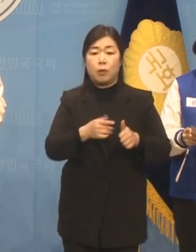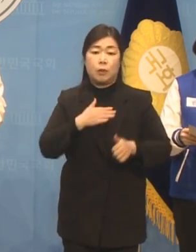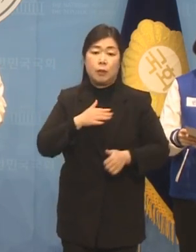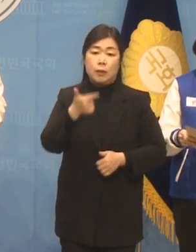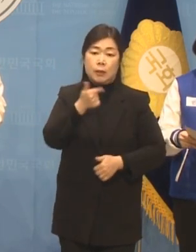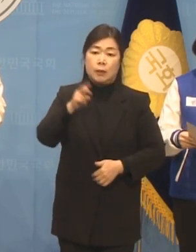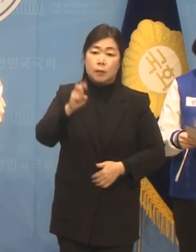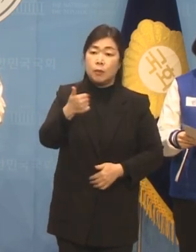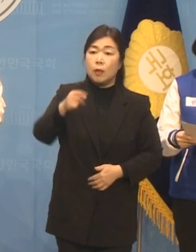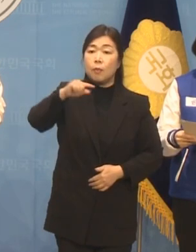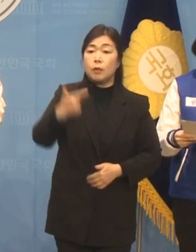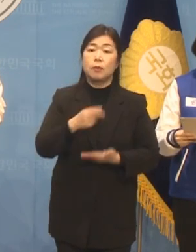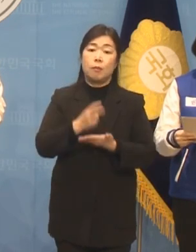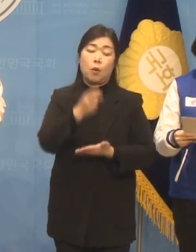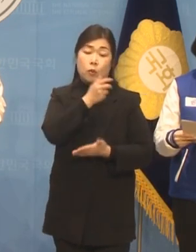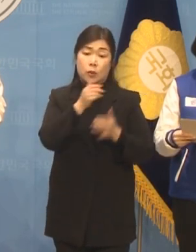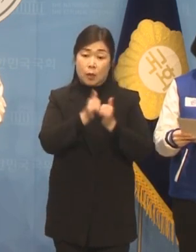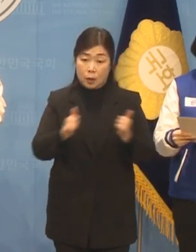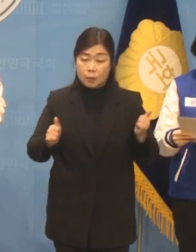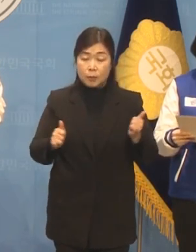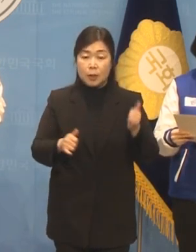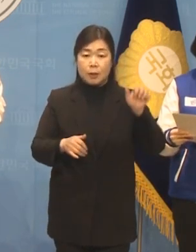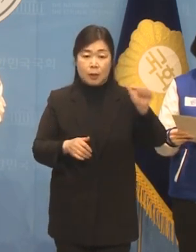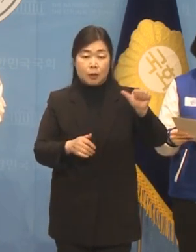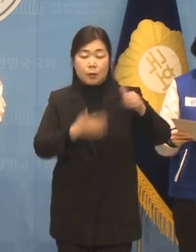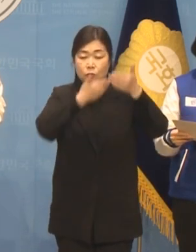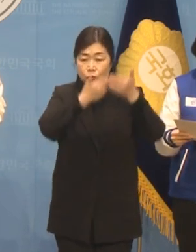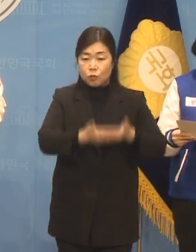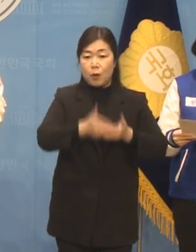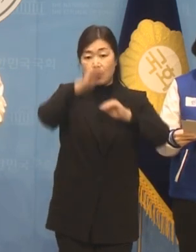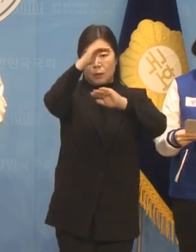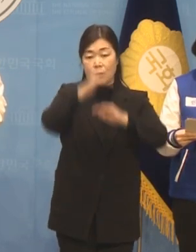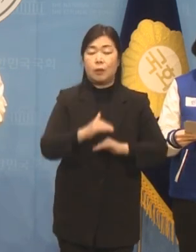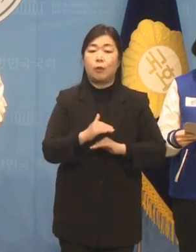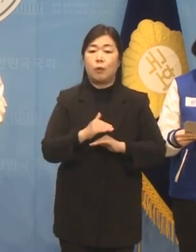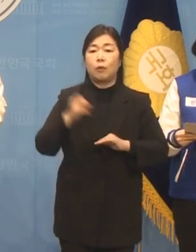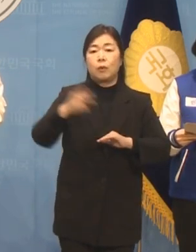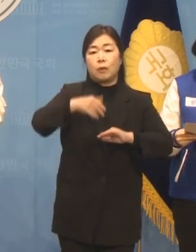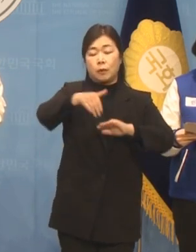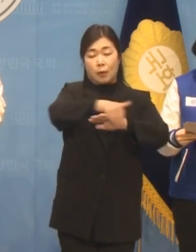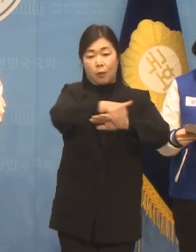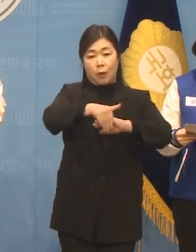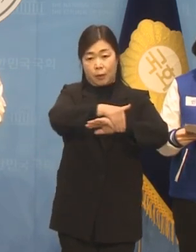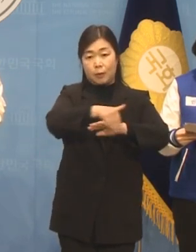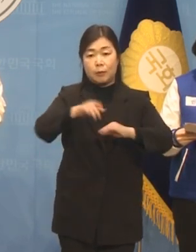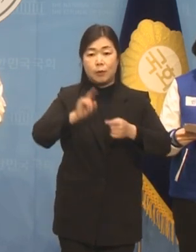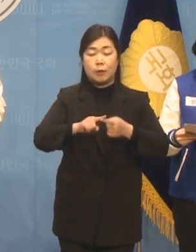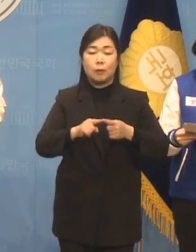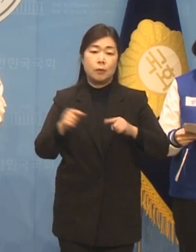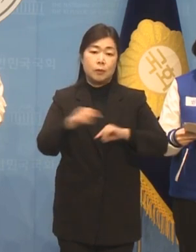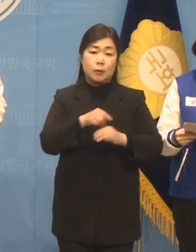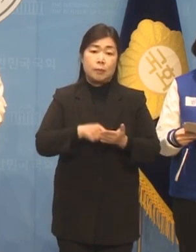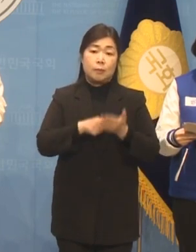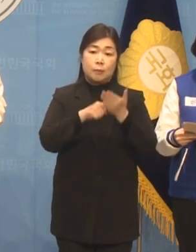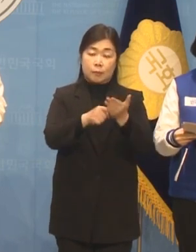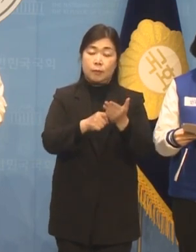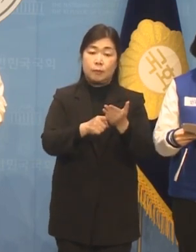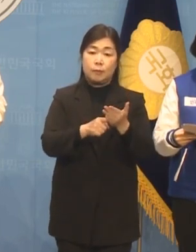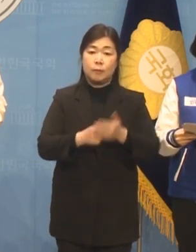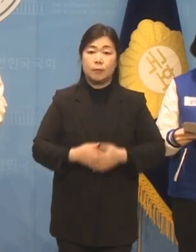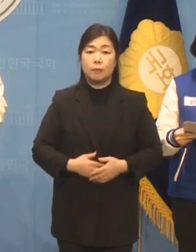해서 5가지에 대한 주요한 혁신성장과 민생경제에 대한 정책 제안을 할